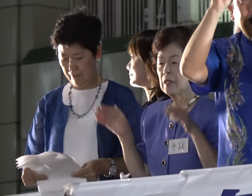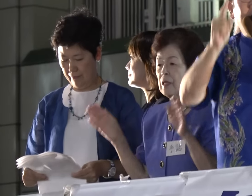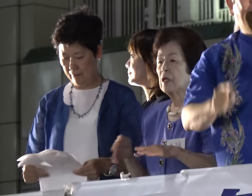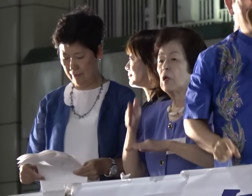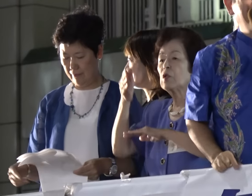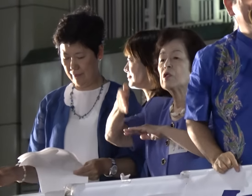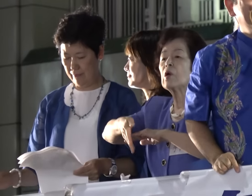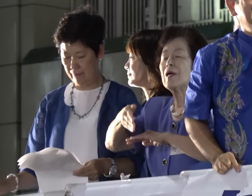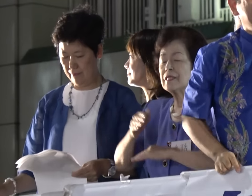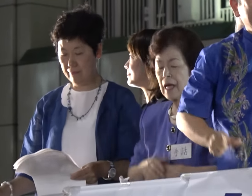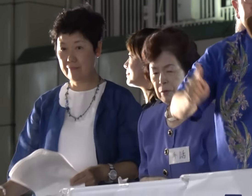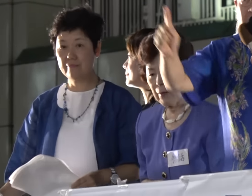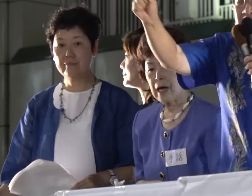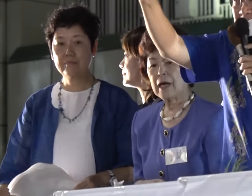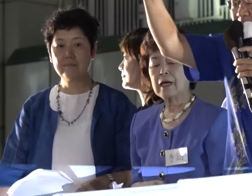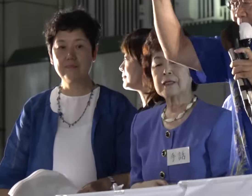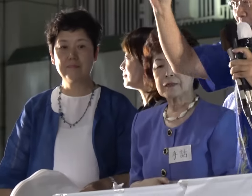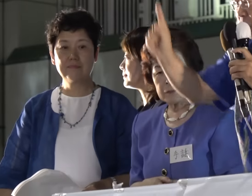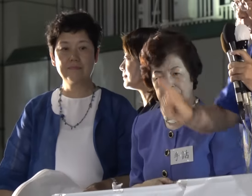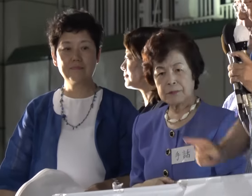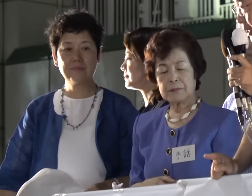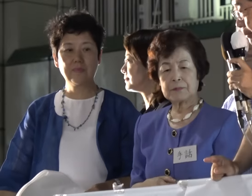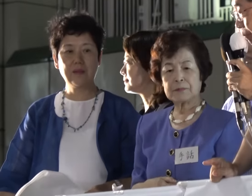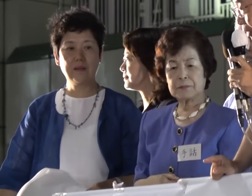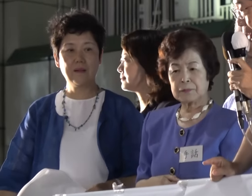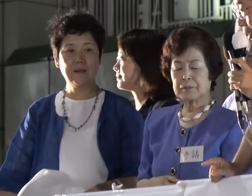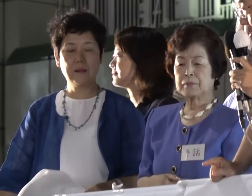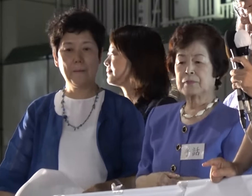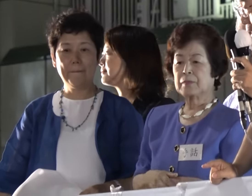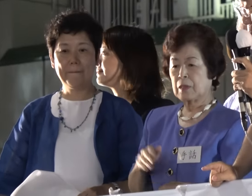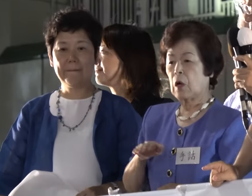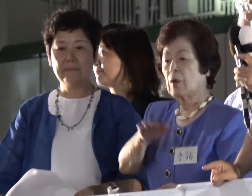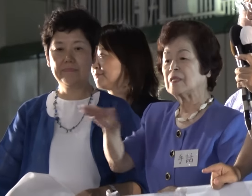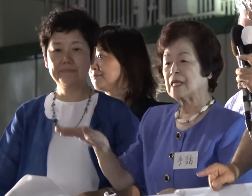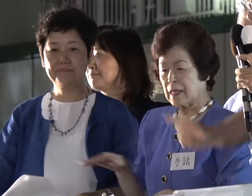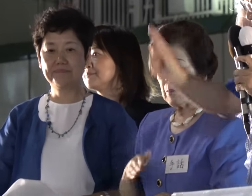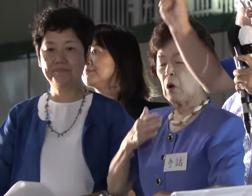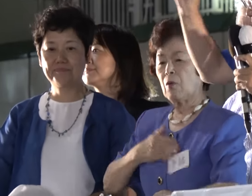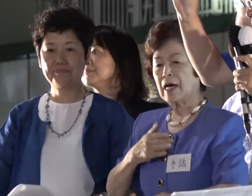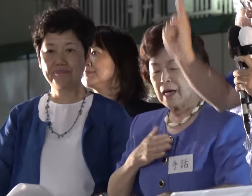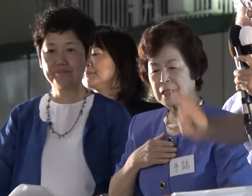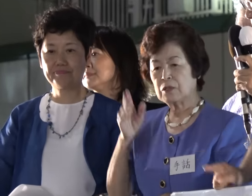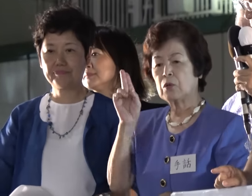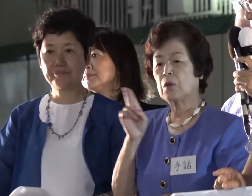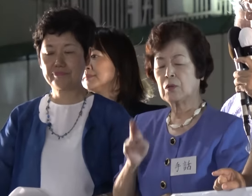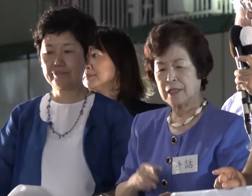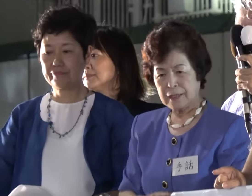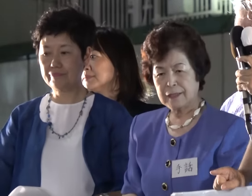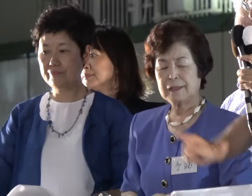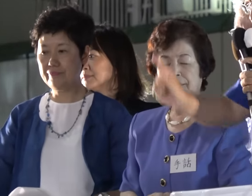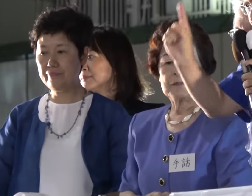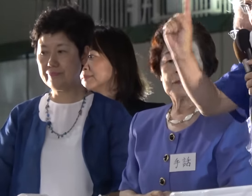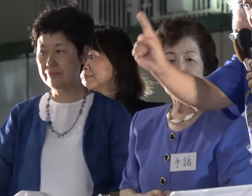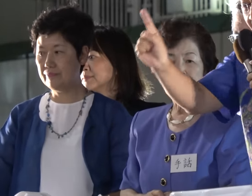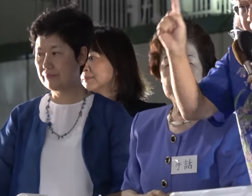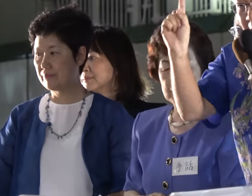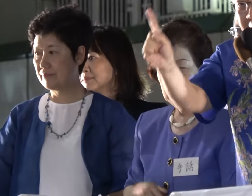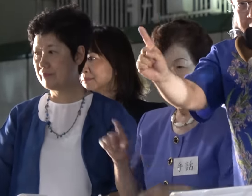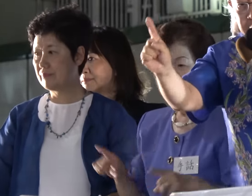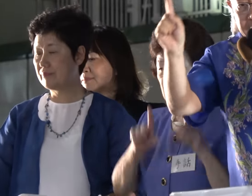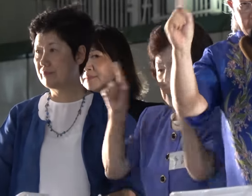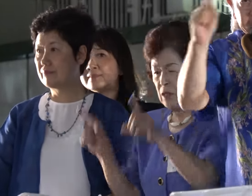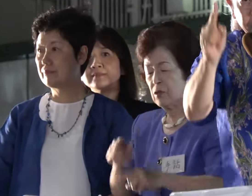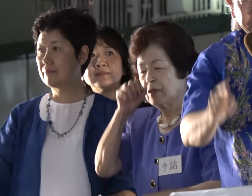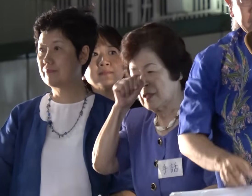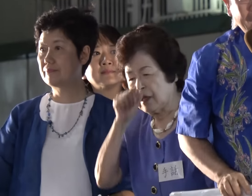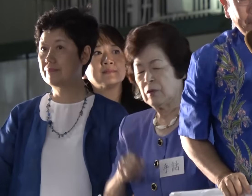の政策は日に日に進化をしています。3つのよし、住んでよし、働い